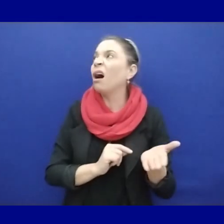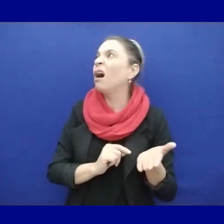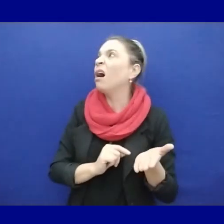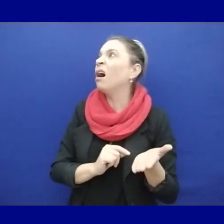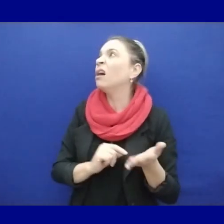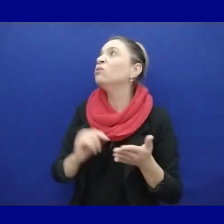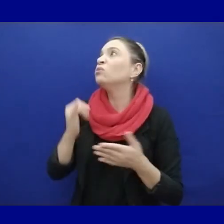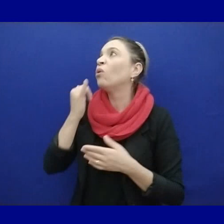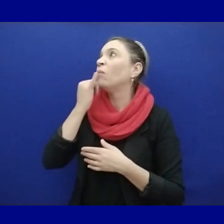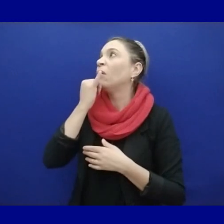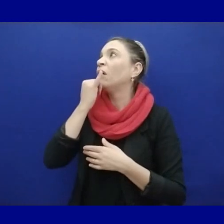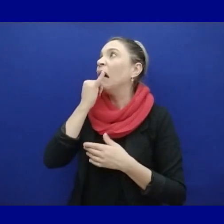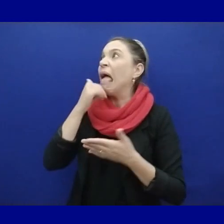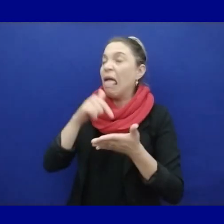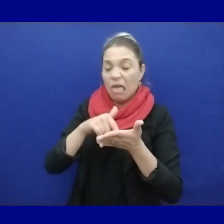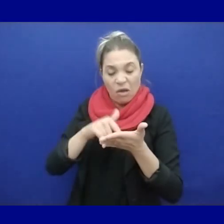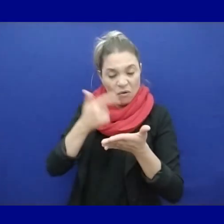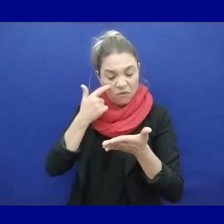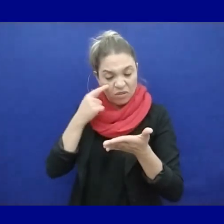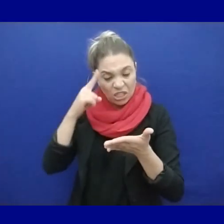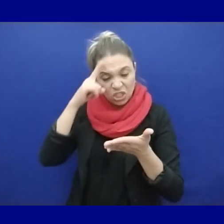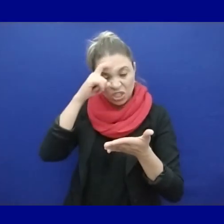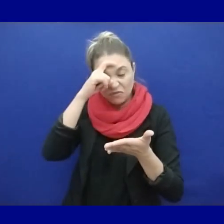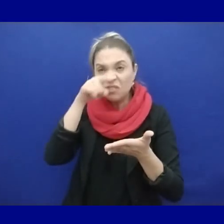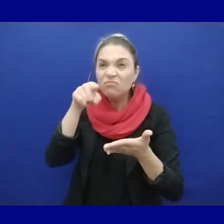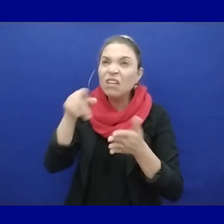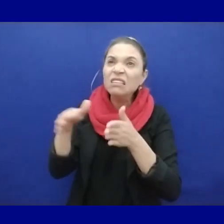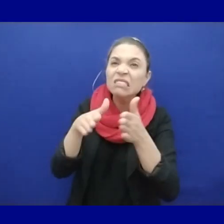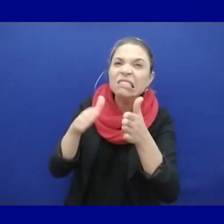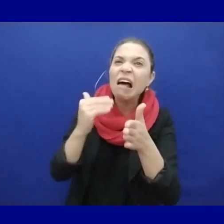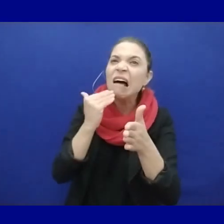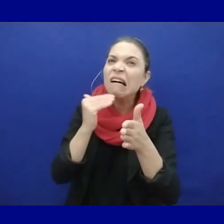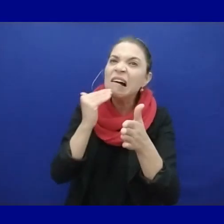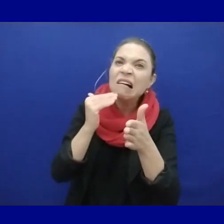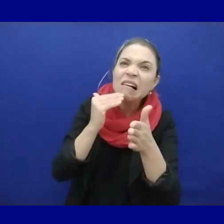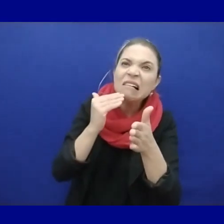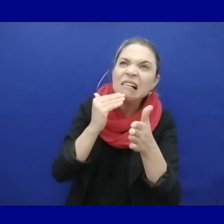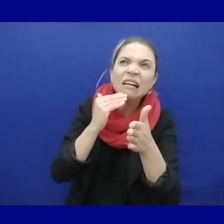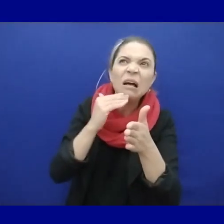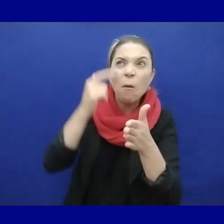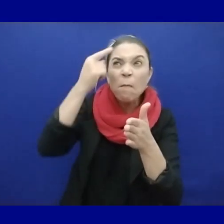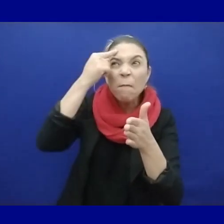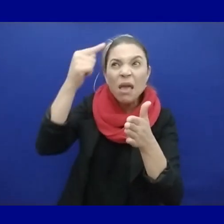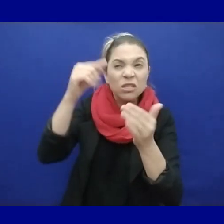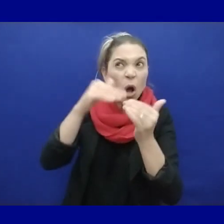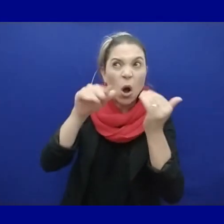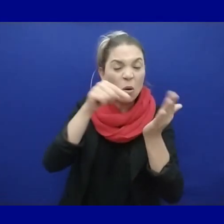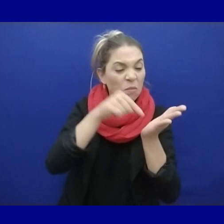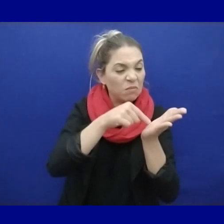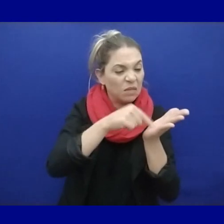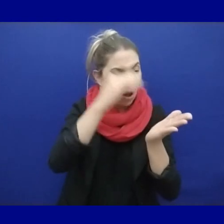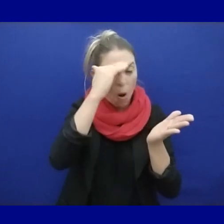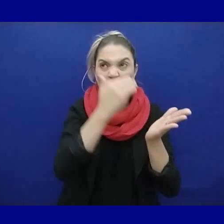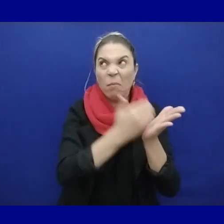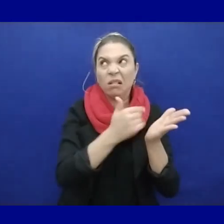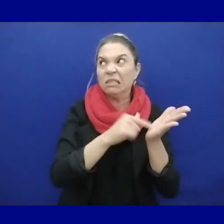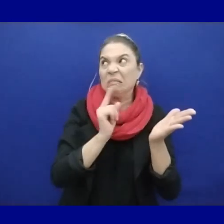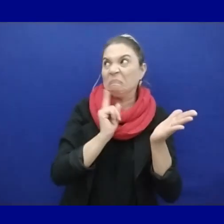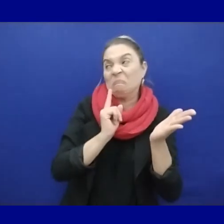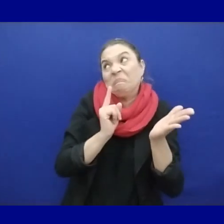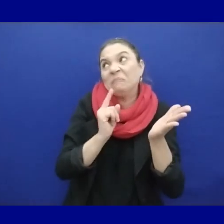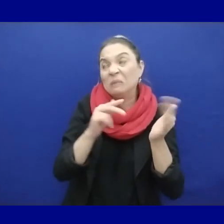homem disse: quando eu percebi as dificuldades de um trecho da estrada, eu desisti de obedecer o